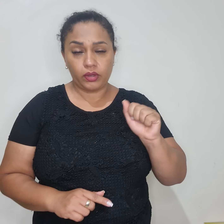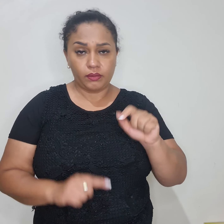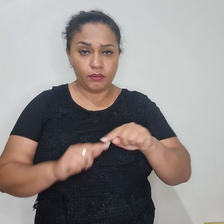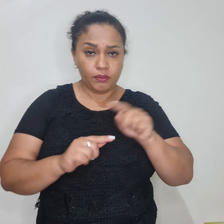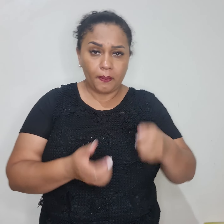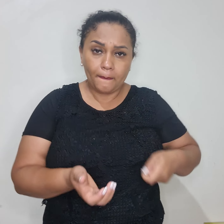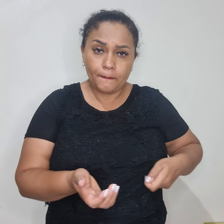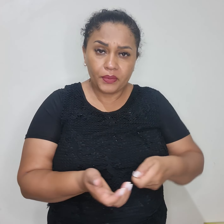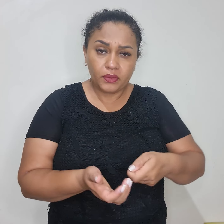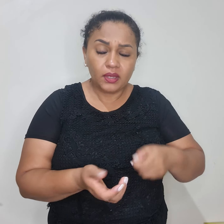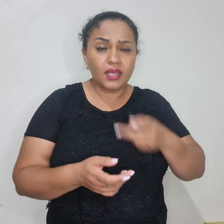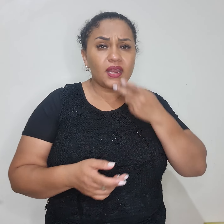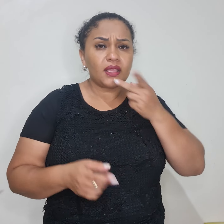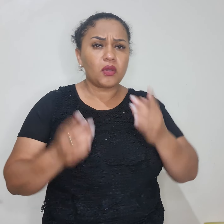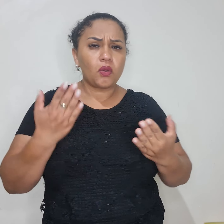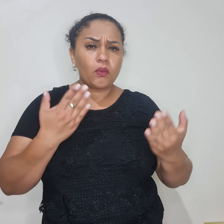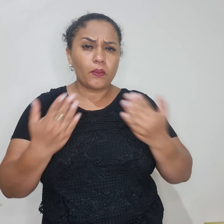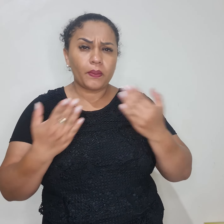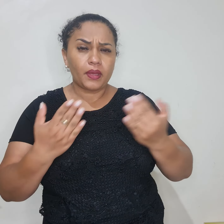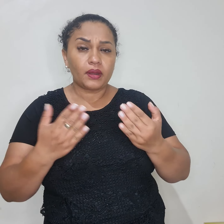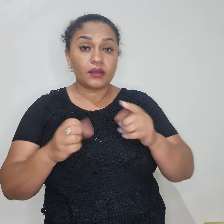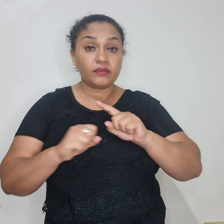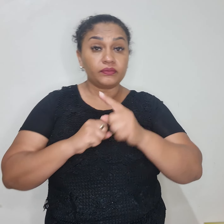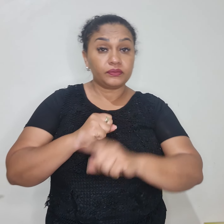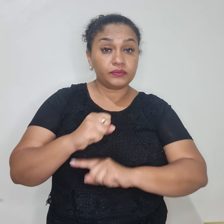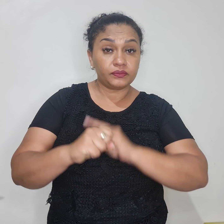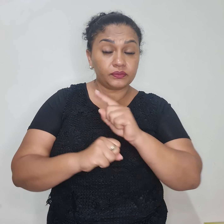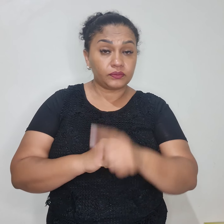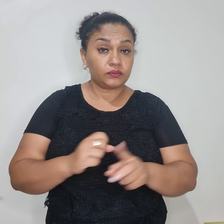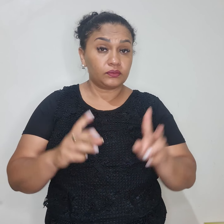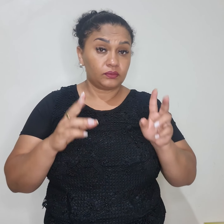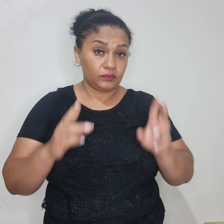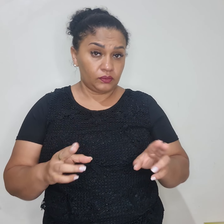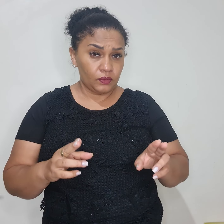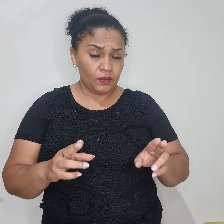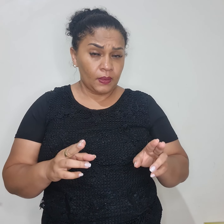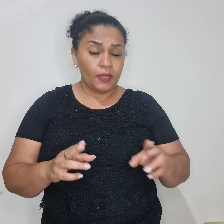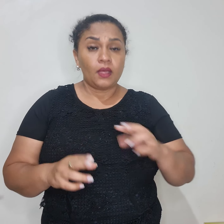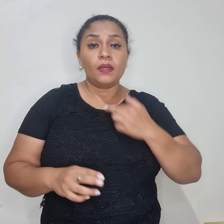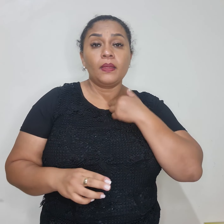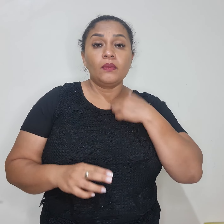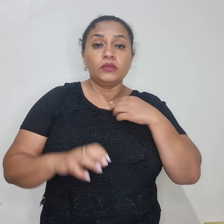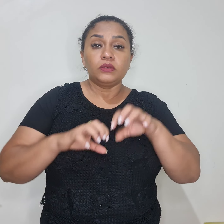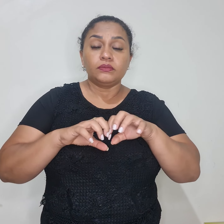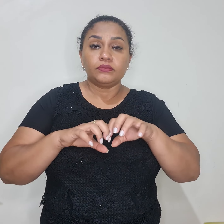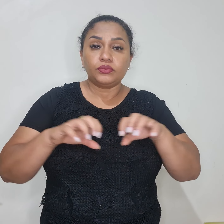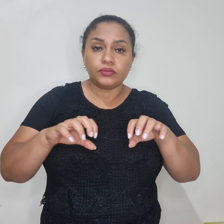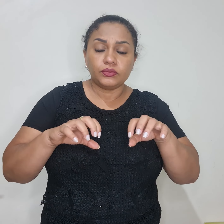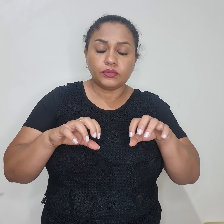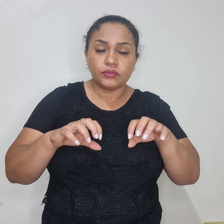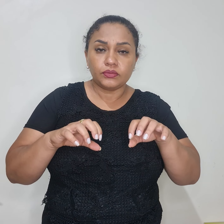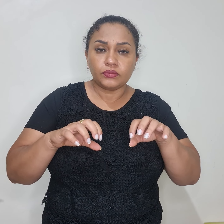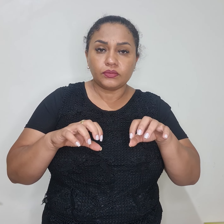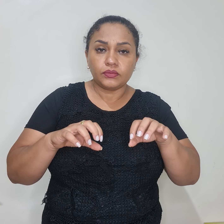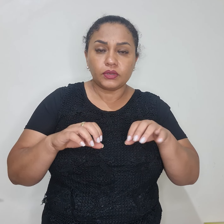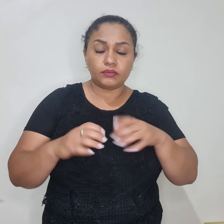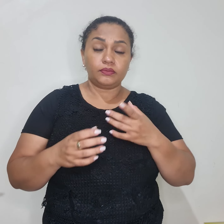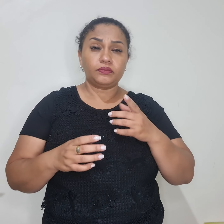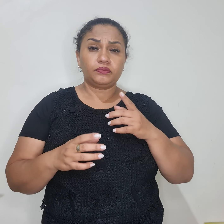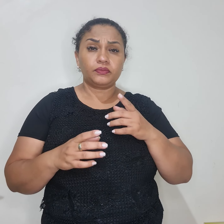pequenas esferas invisíveis e que não poderiam se dividir. Toda matéria, segundo ele, é formada pela associação